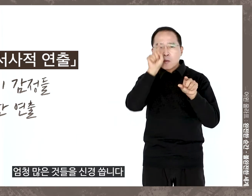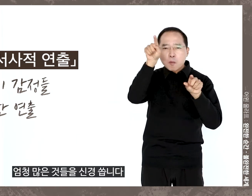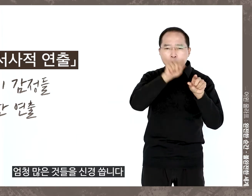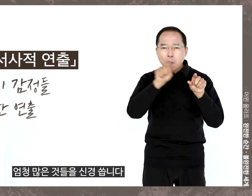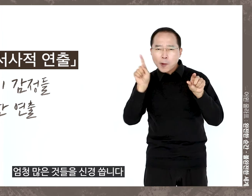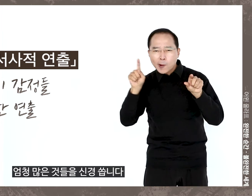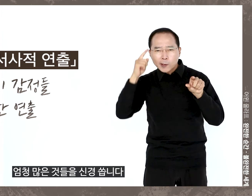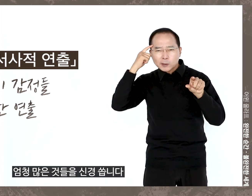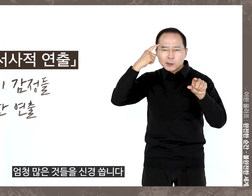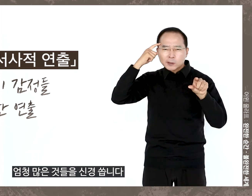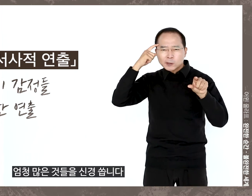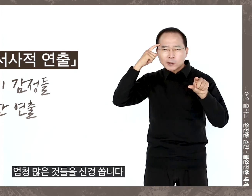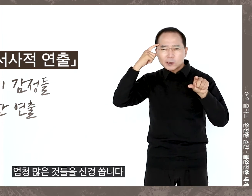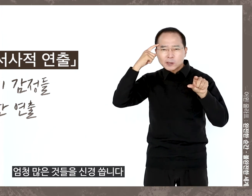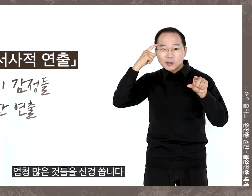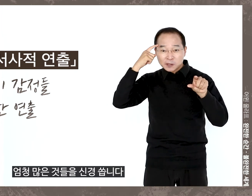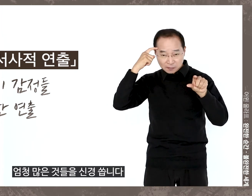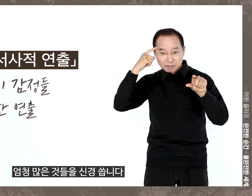씁니다.